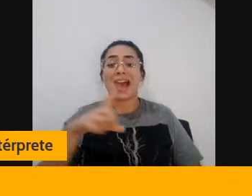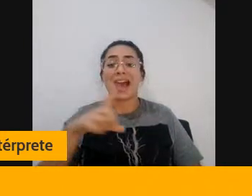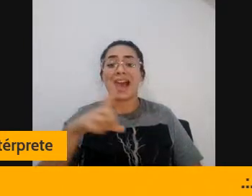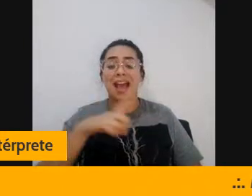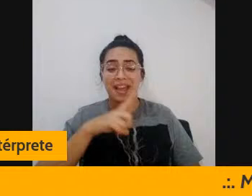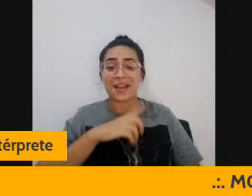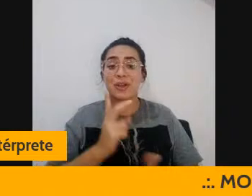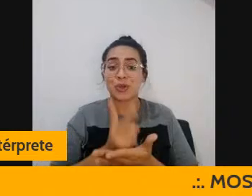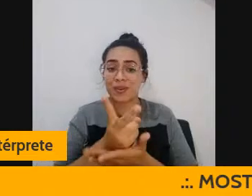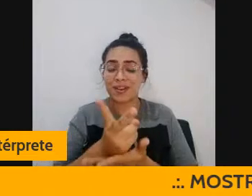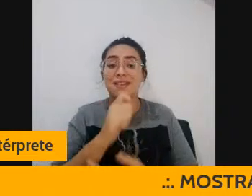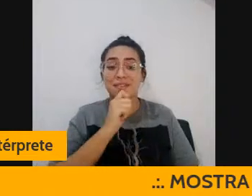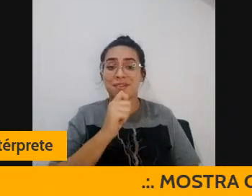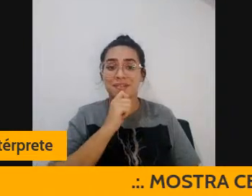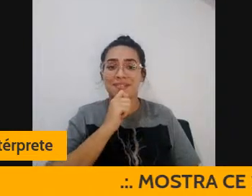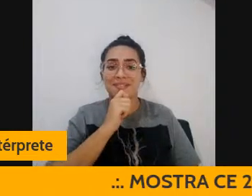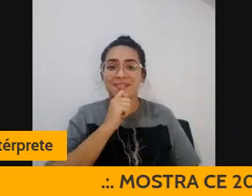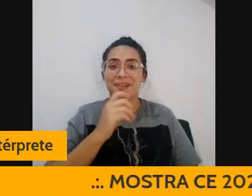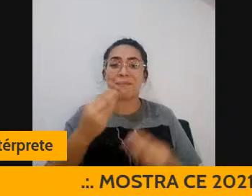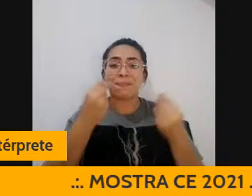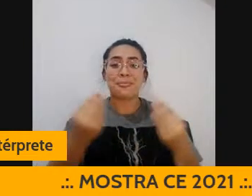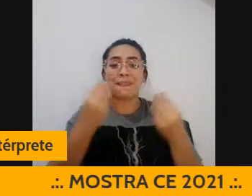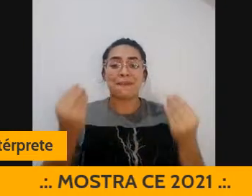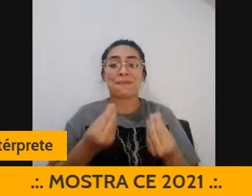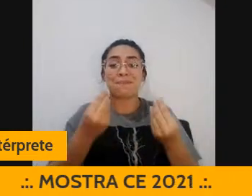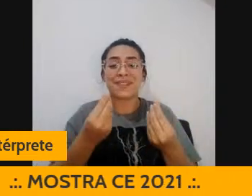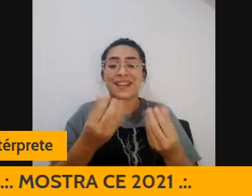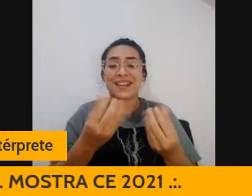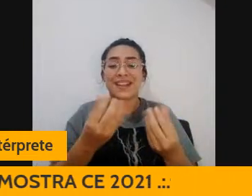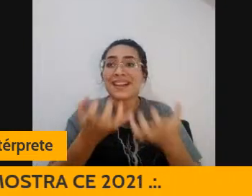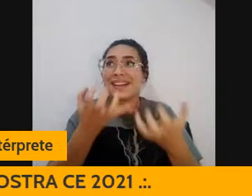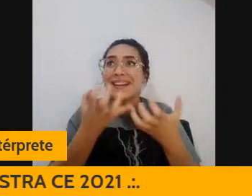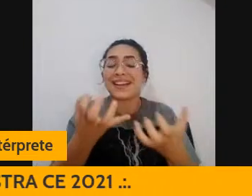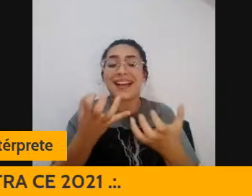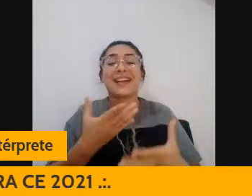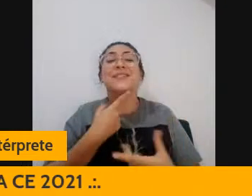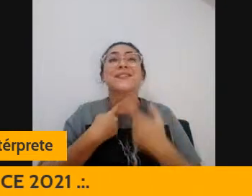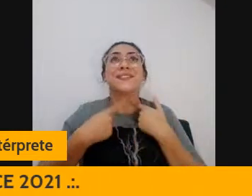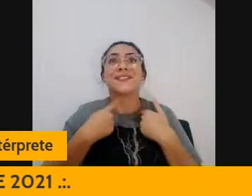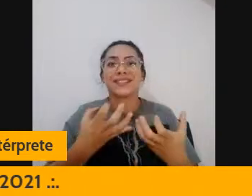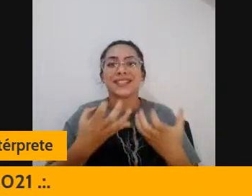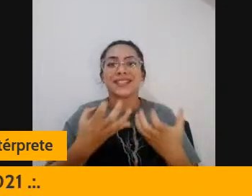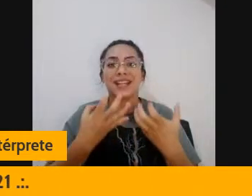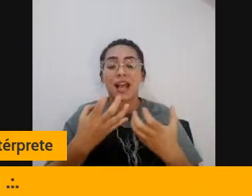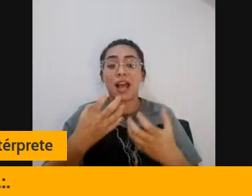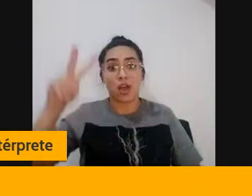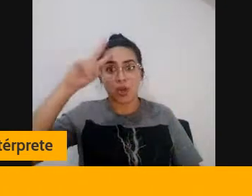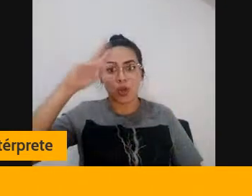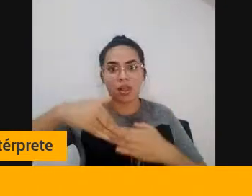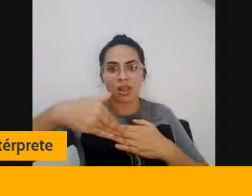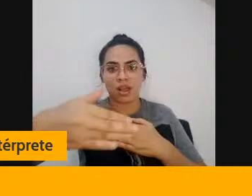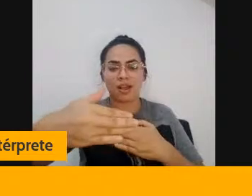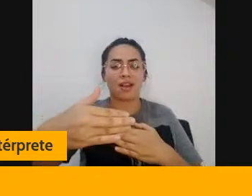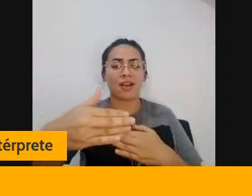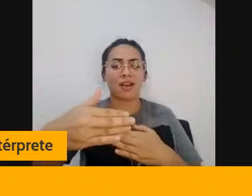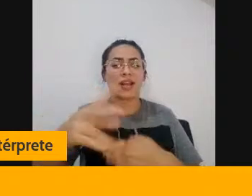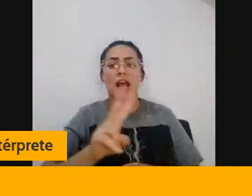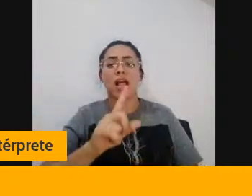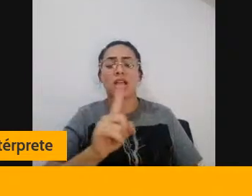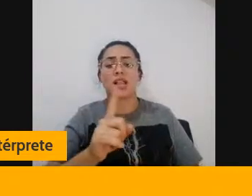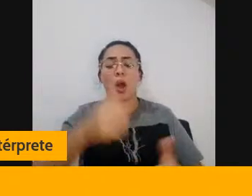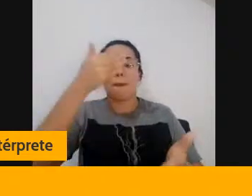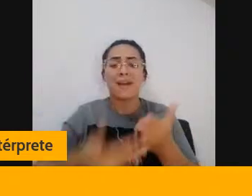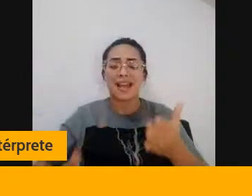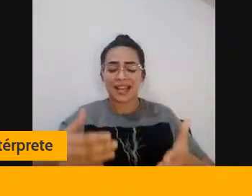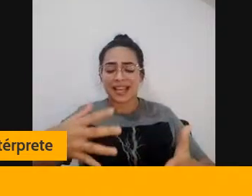né, para deixar esse gostinho de quero mais, né, e quero mais a partir de segunda-feira, não perdendo esse